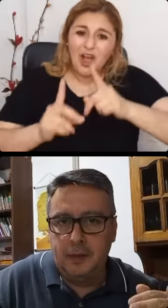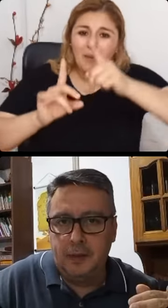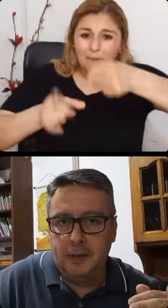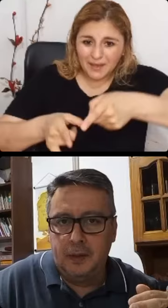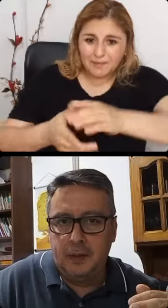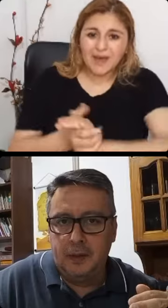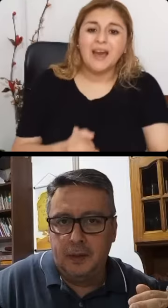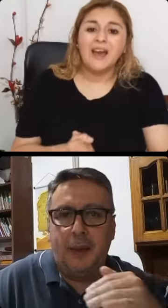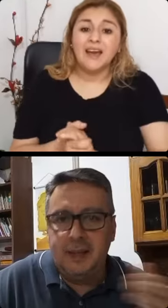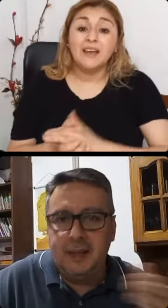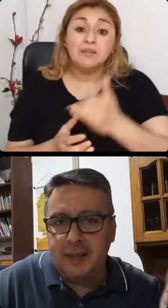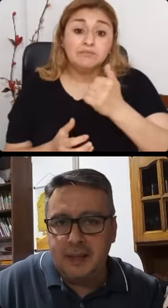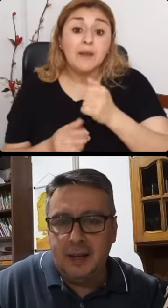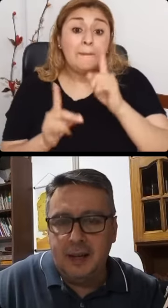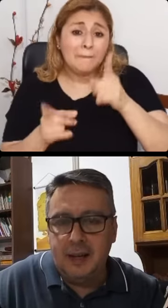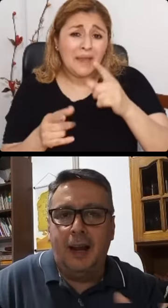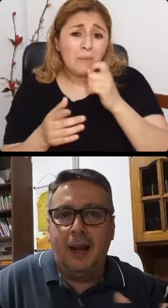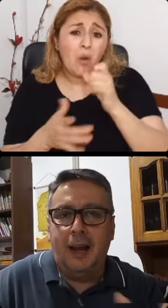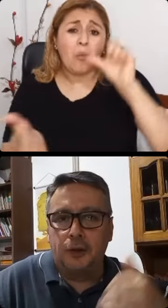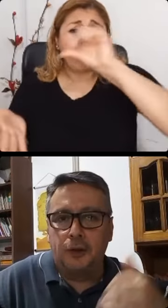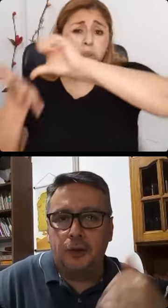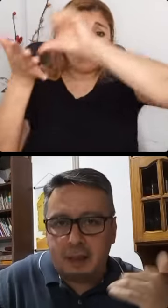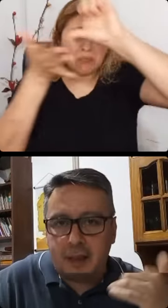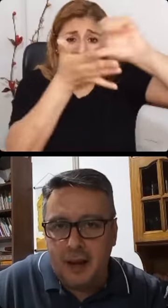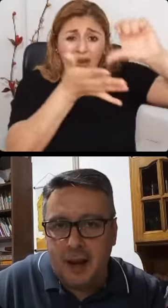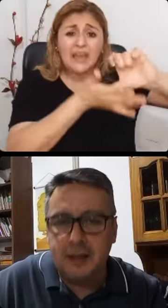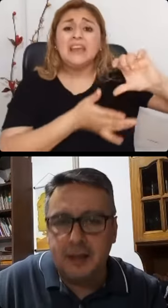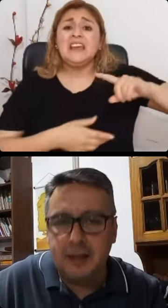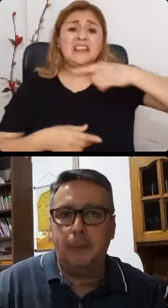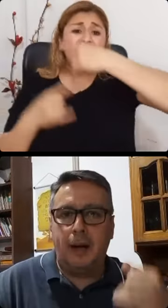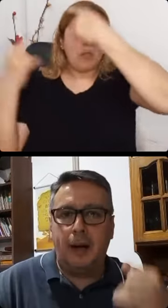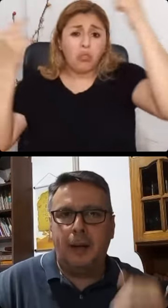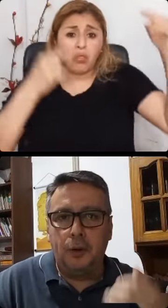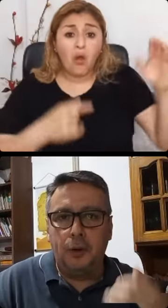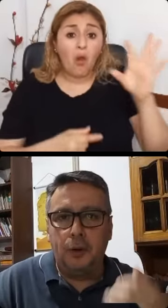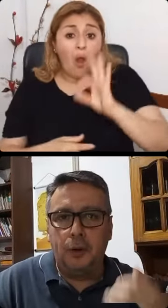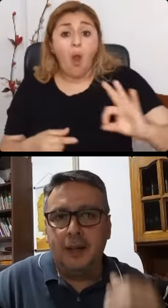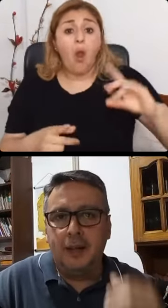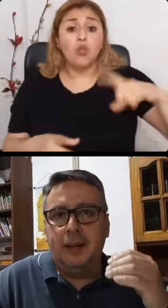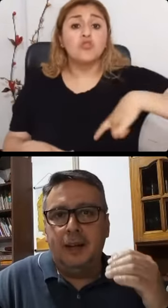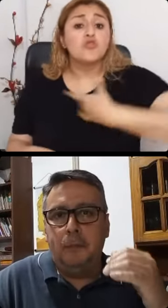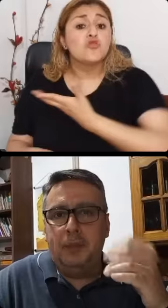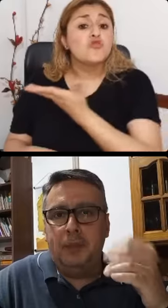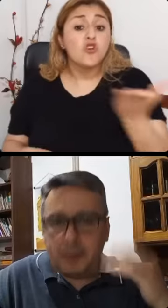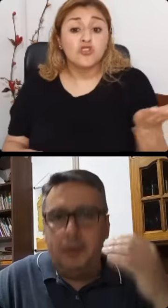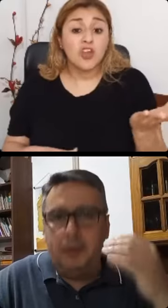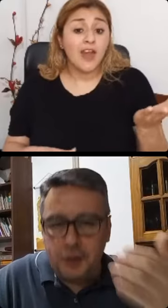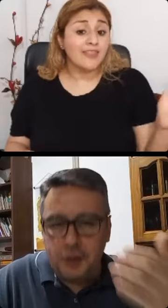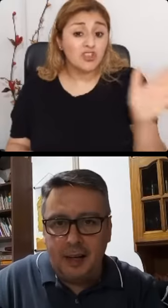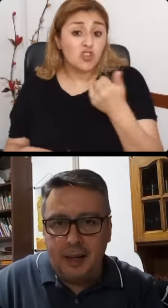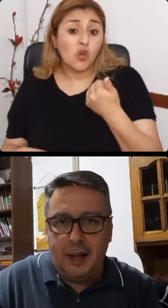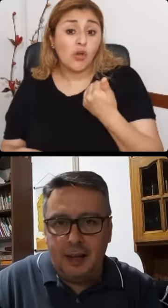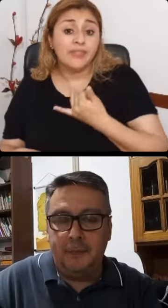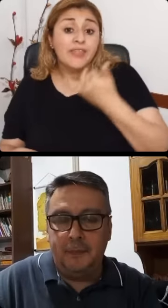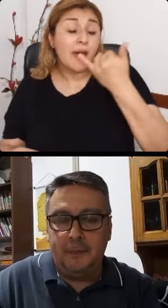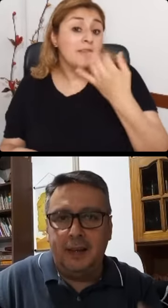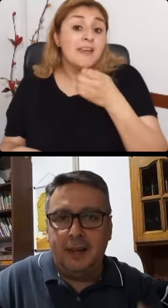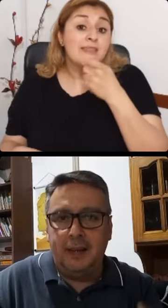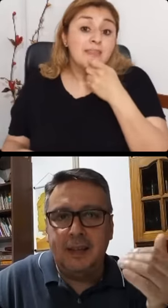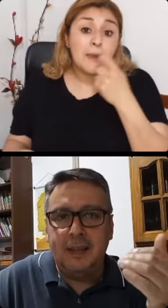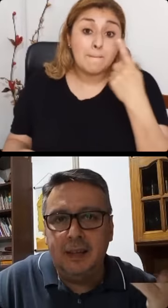los países las sociedades para poder vivir en sociedad